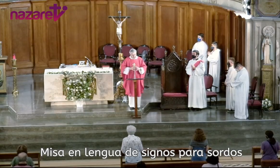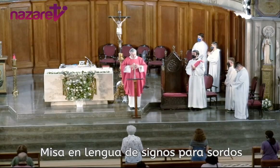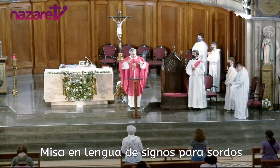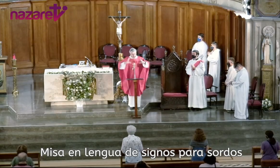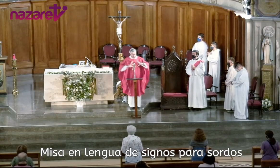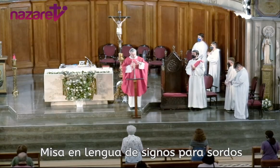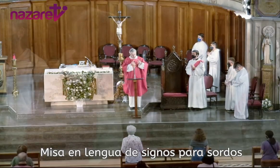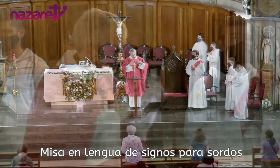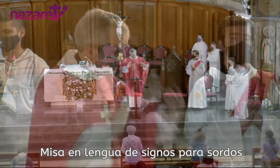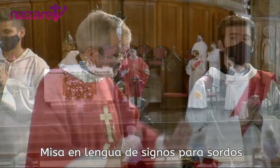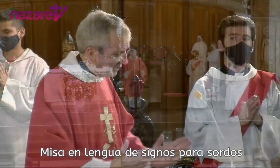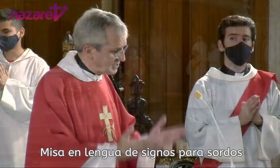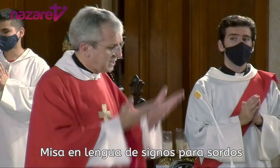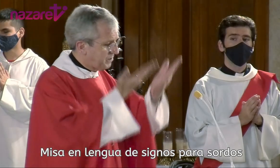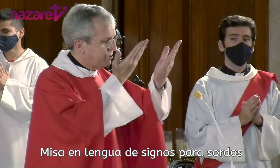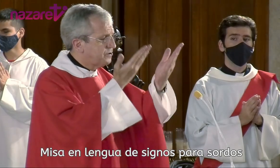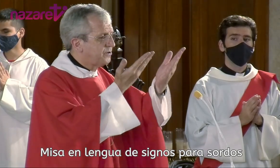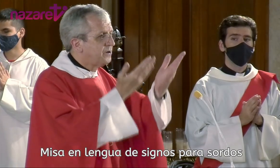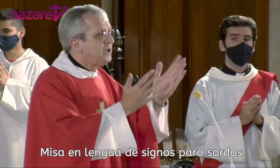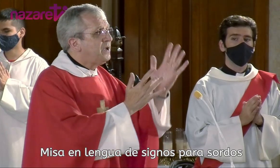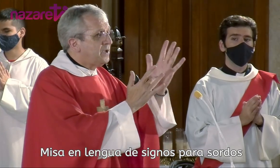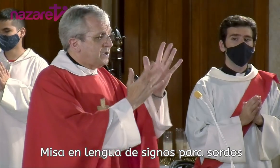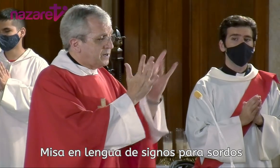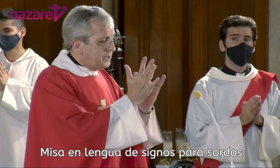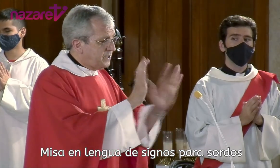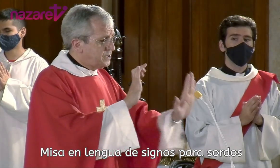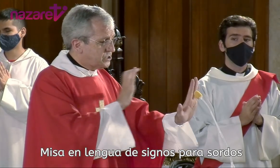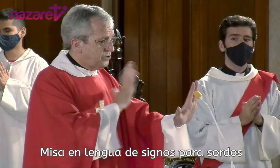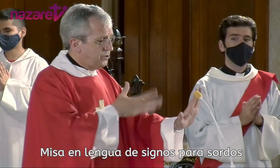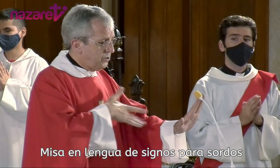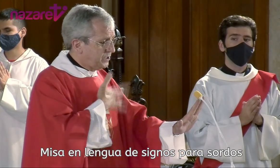la gran noticia de la salvación. Cristo, ten